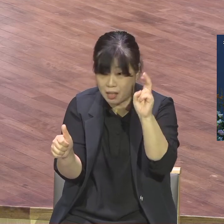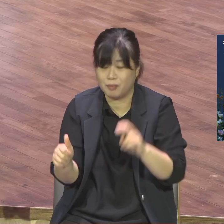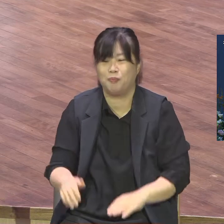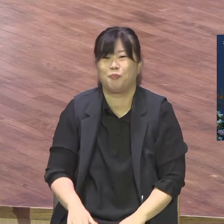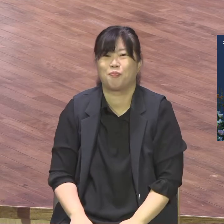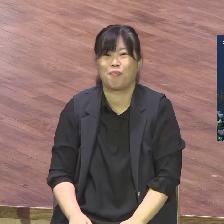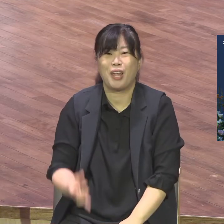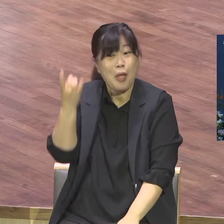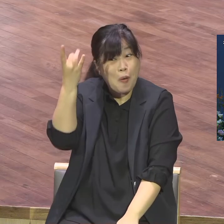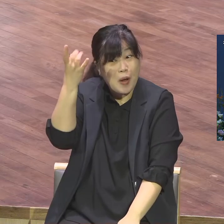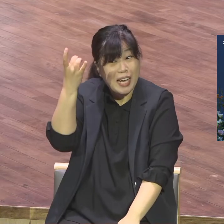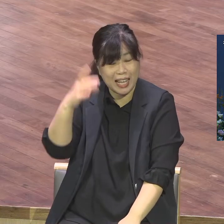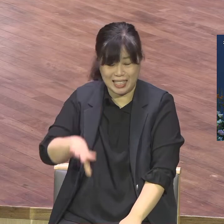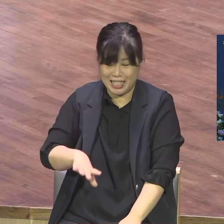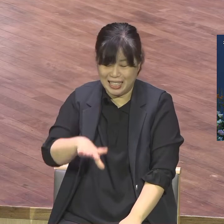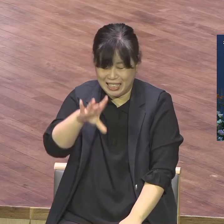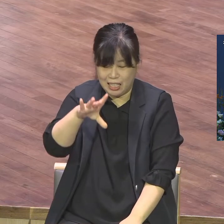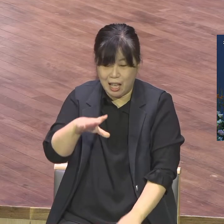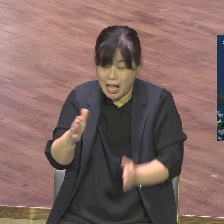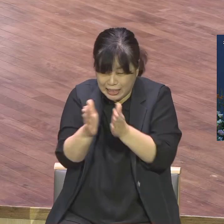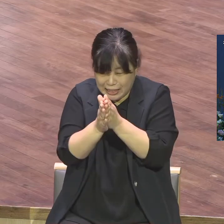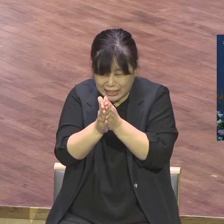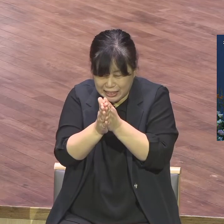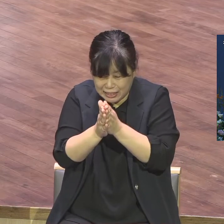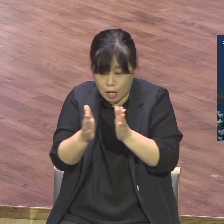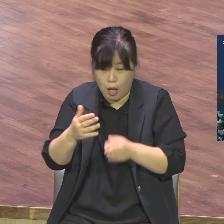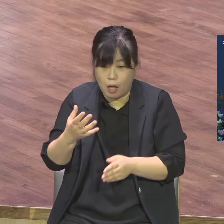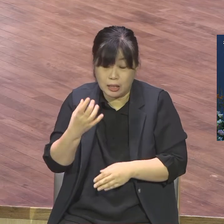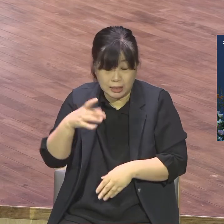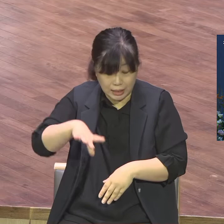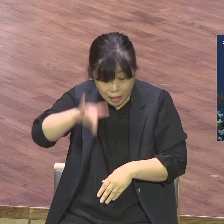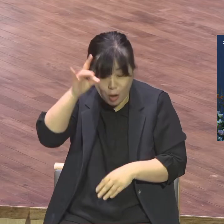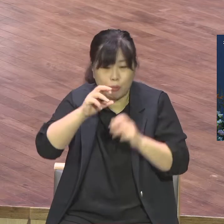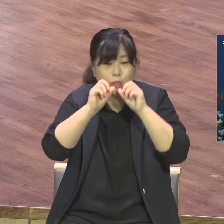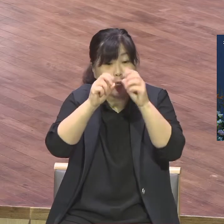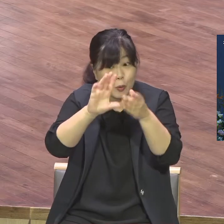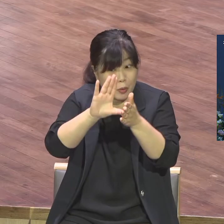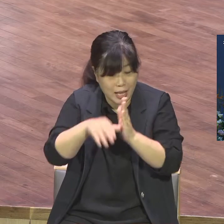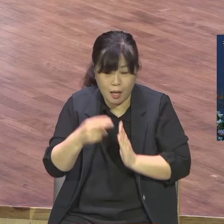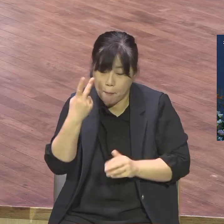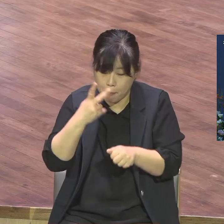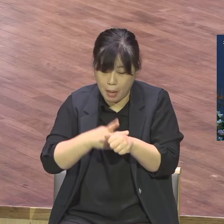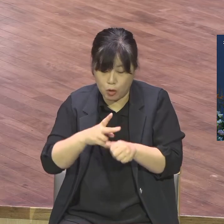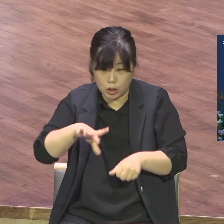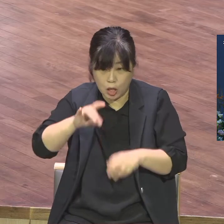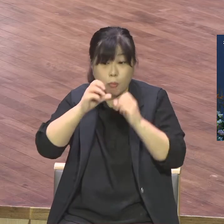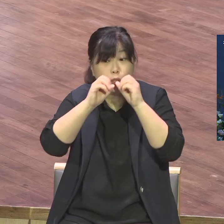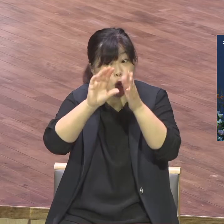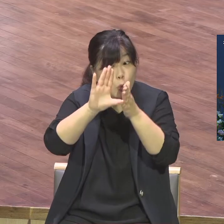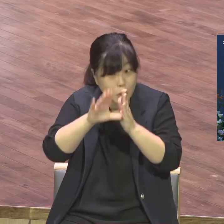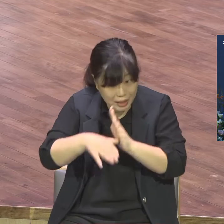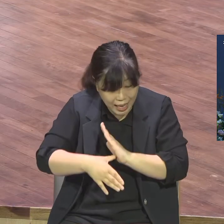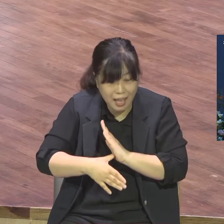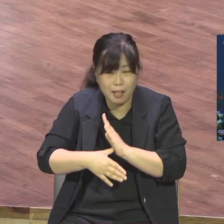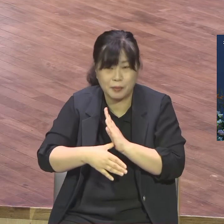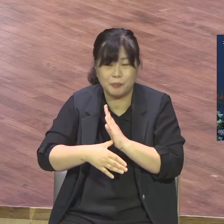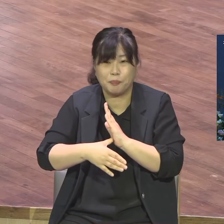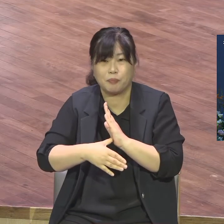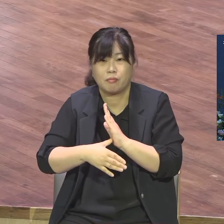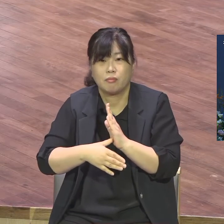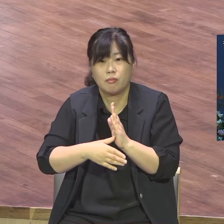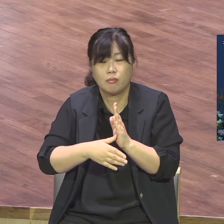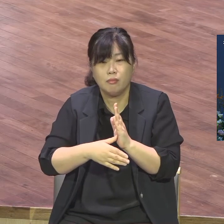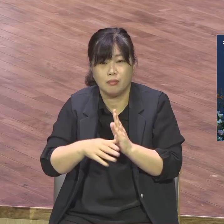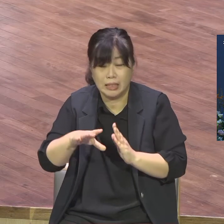자비랑 선교했습니다. 바울이 누군지도 모르고 뭐 잘 모르니까 뭐 집에서 뭐 쫓겨났지요. 뭐